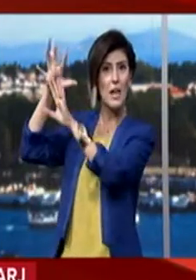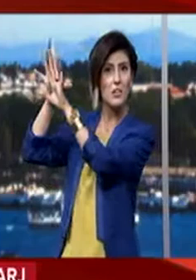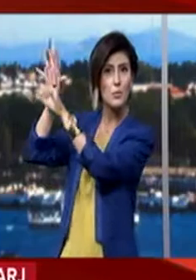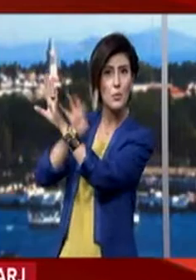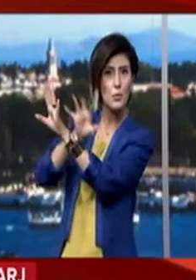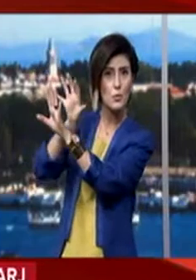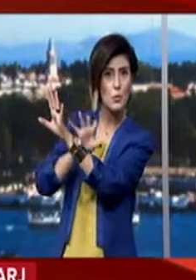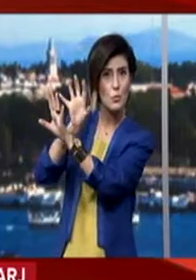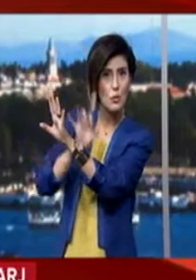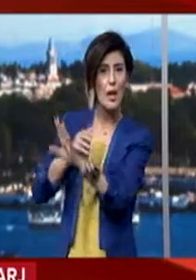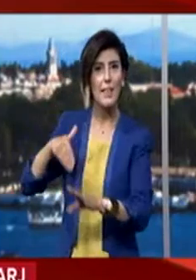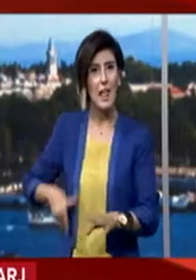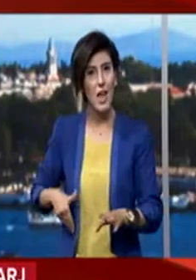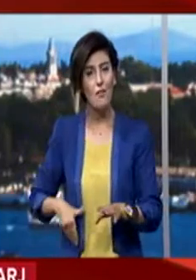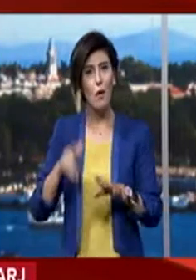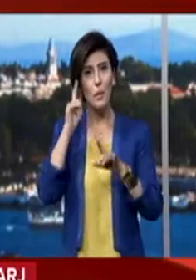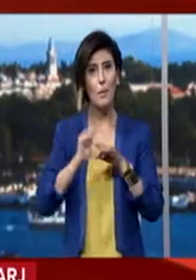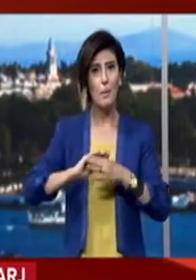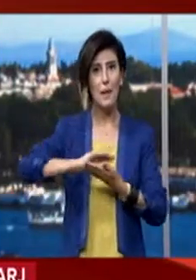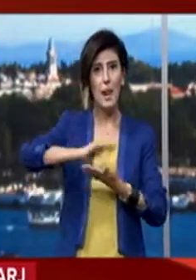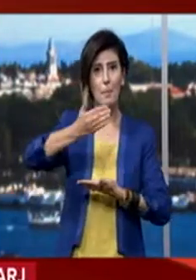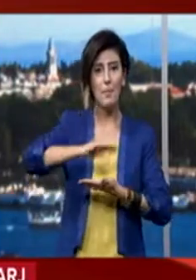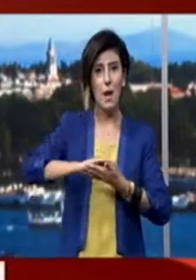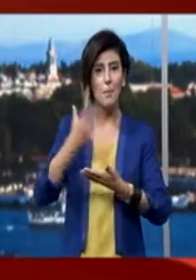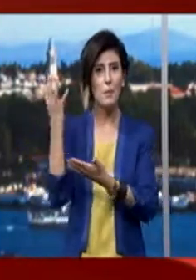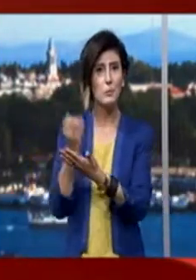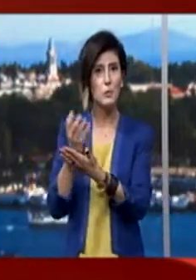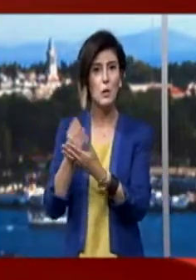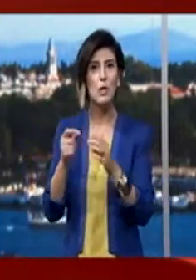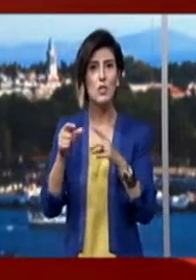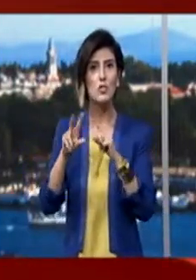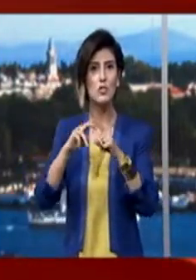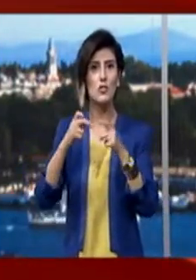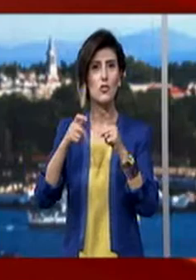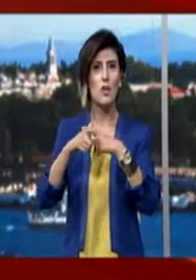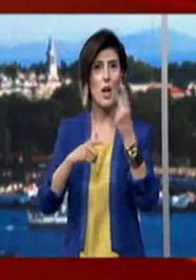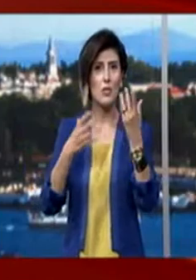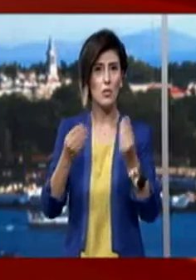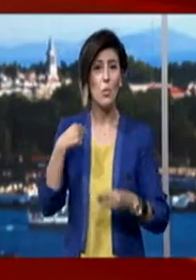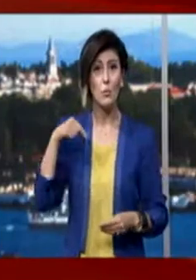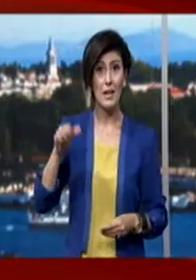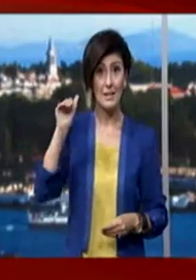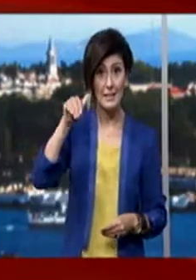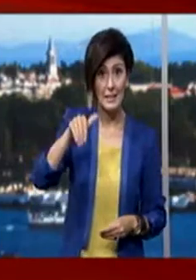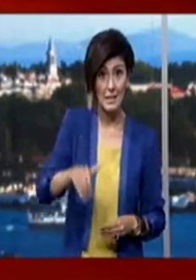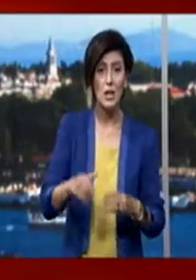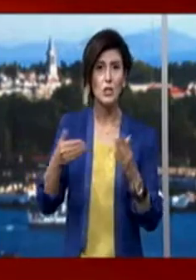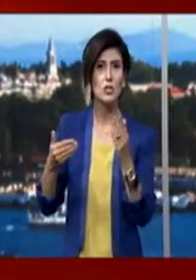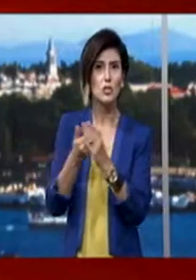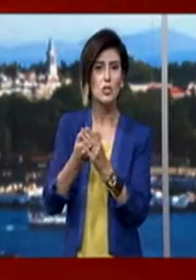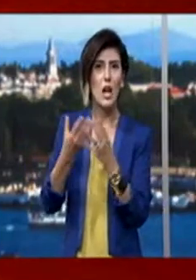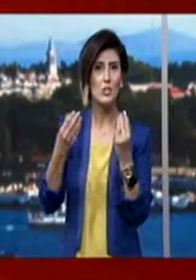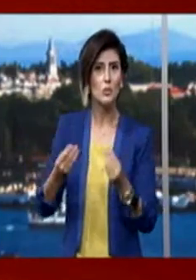ve laptopları şarj ediyor. Amacımız şu, telefonlarını ve bilgisayarlarını buraya getirmek suretiyle şarj